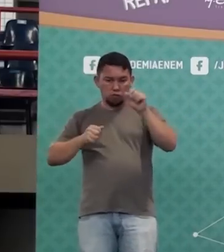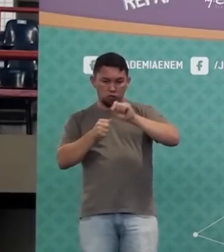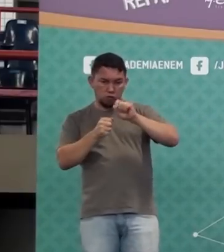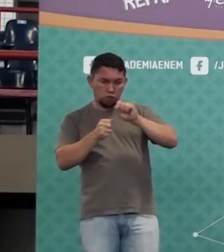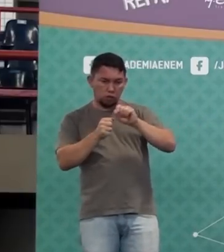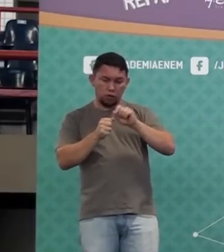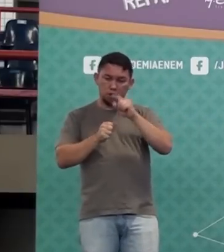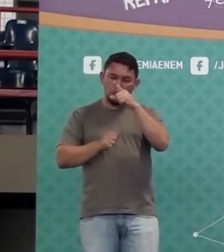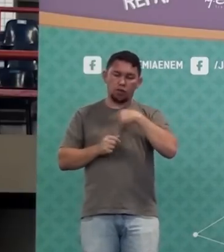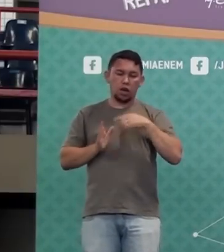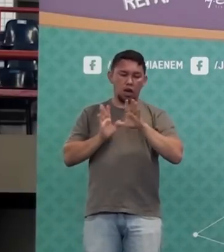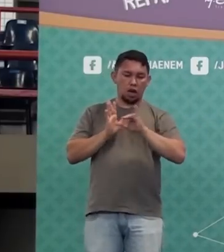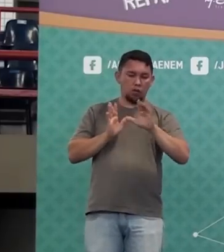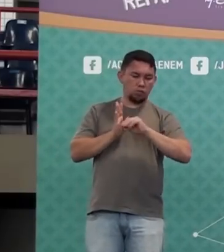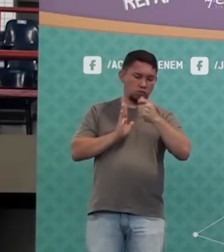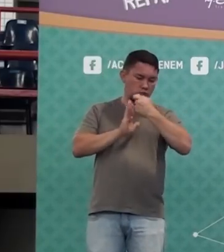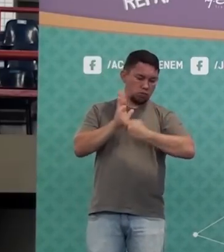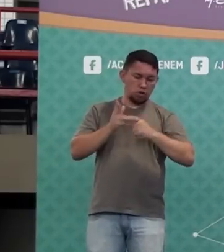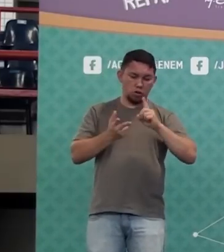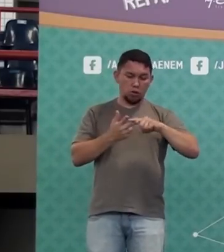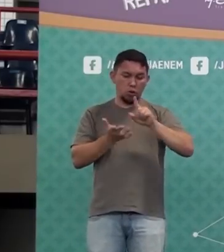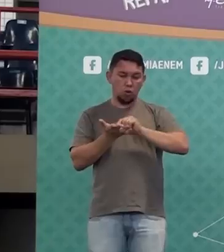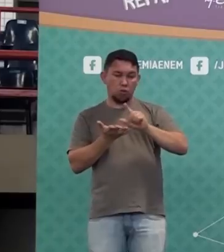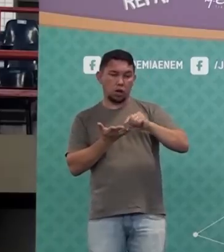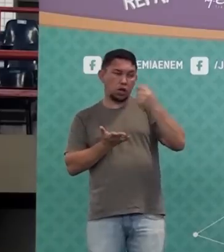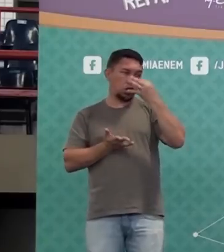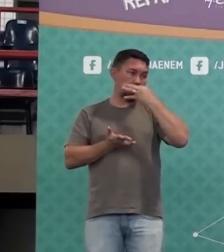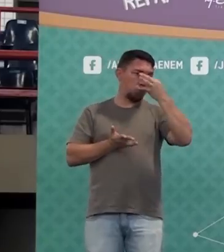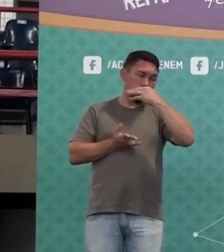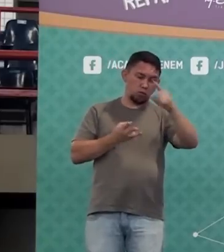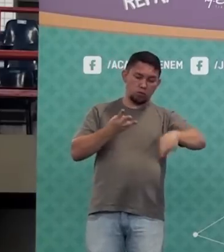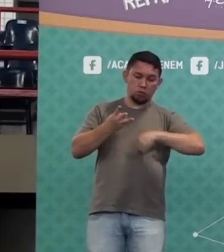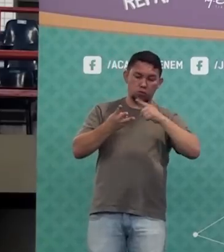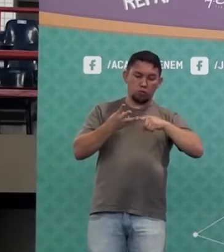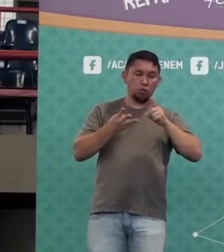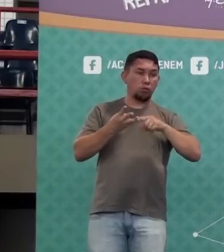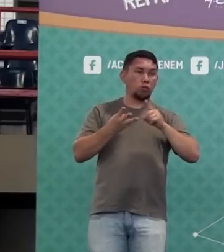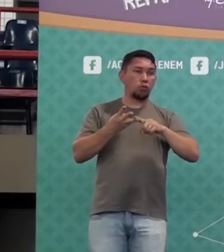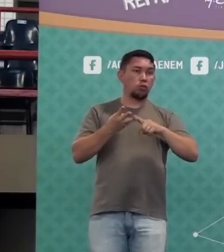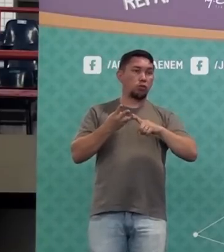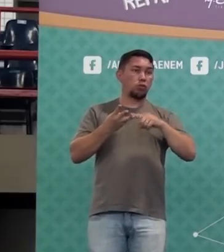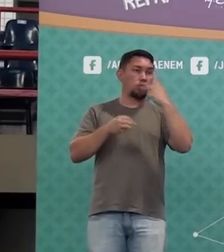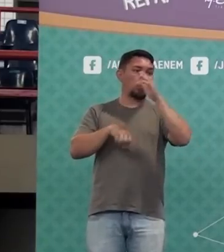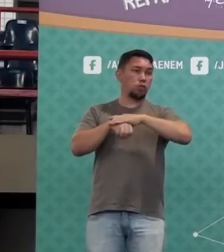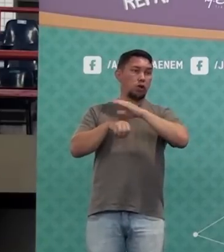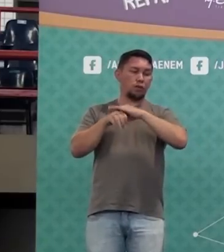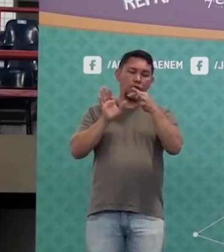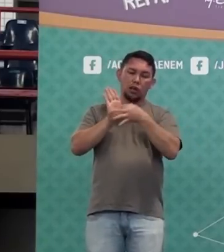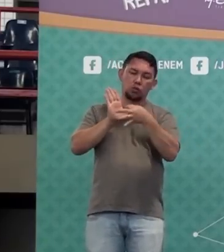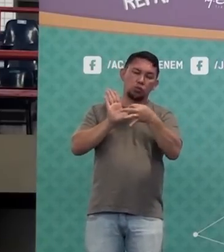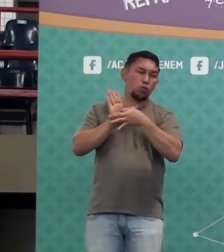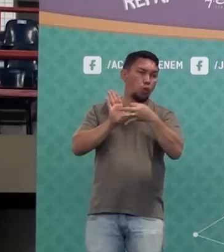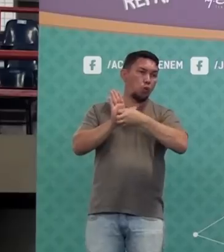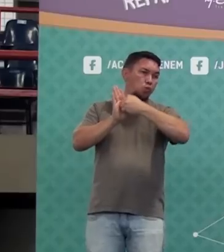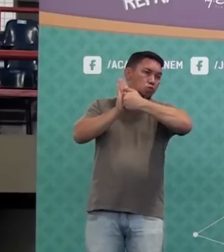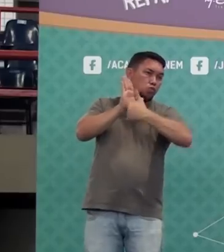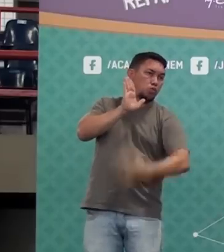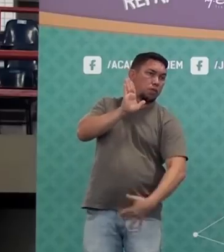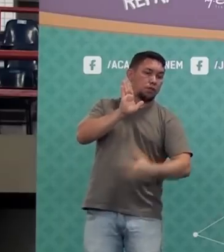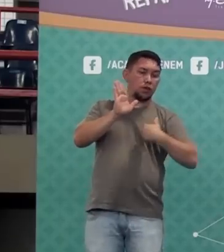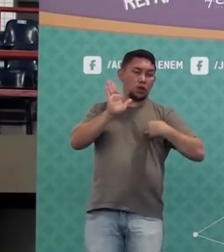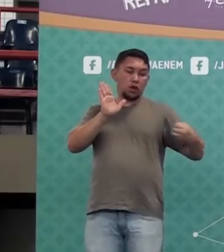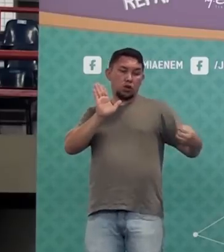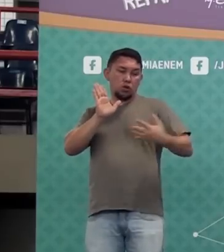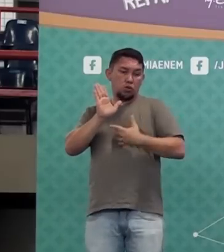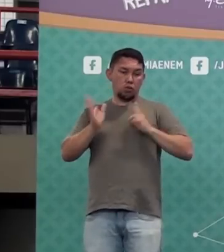um editorial, escreva um artigo de opinião, ou se ela disser, faça um comentário sobre a